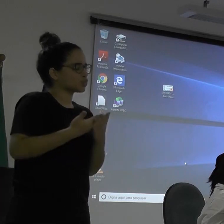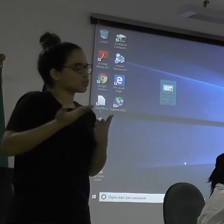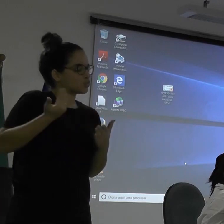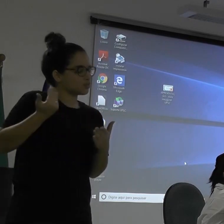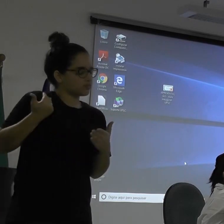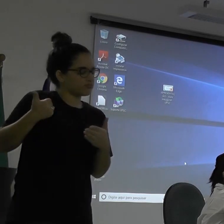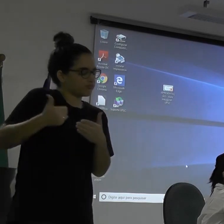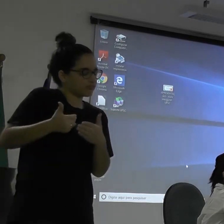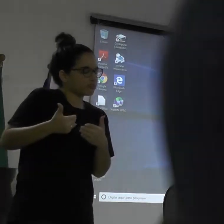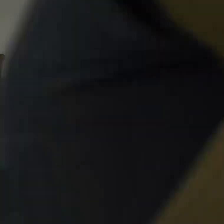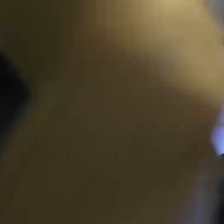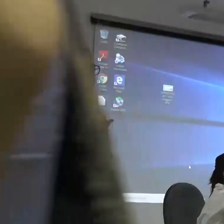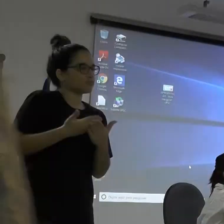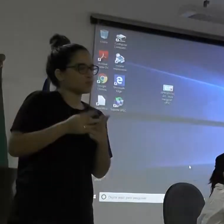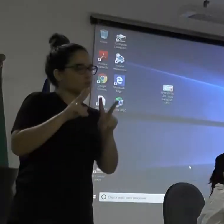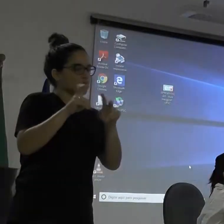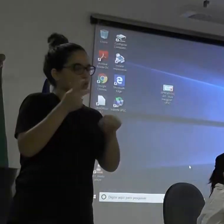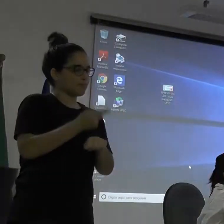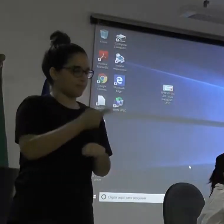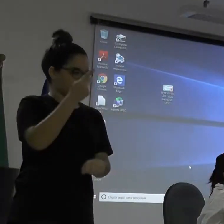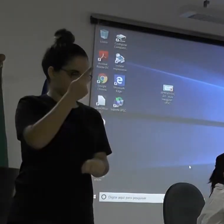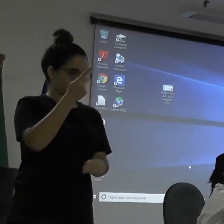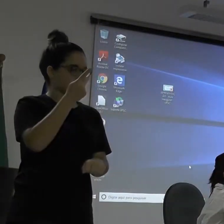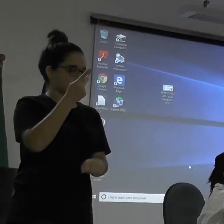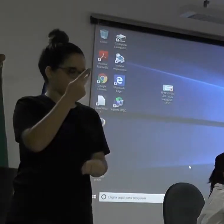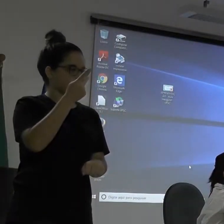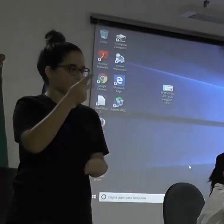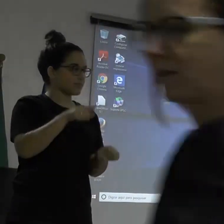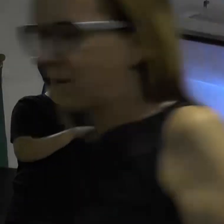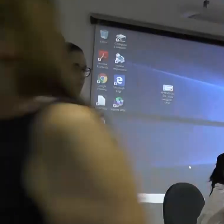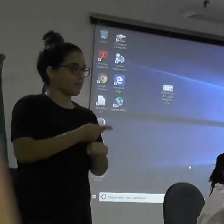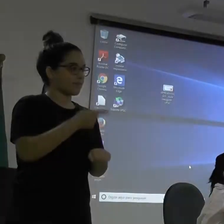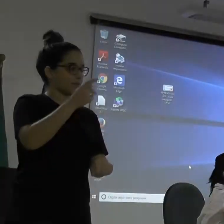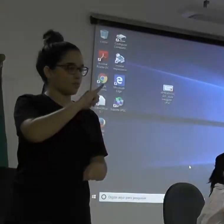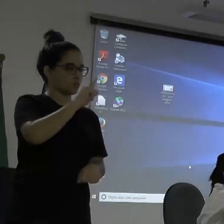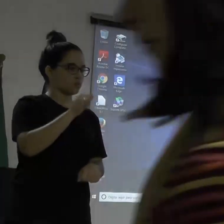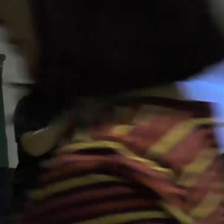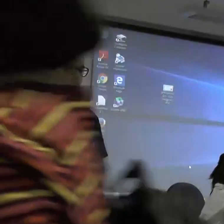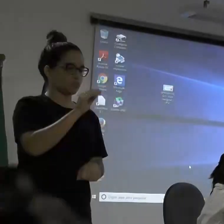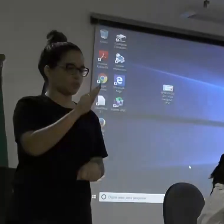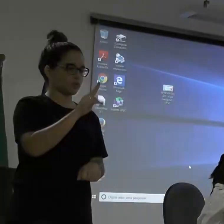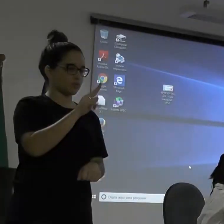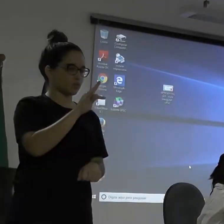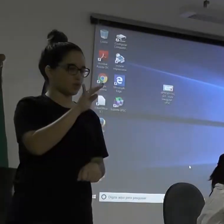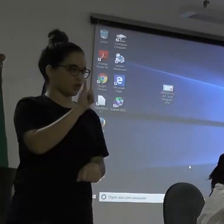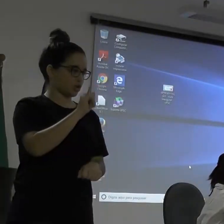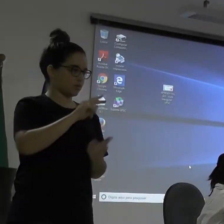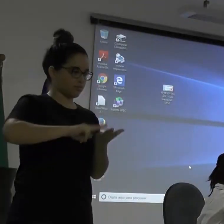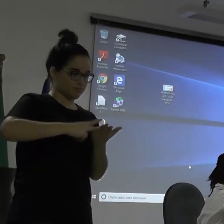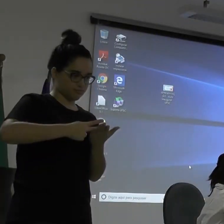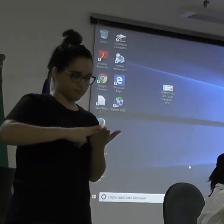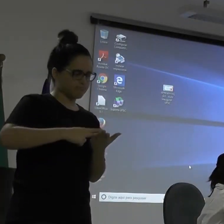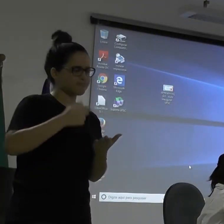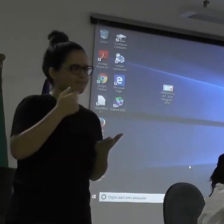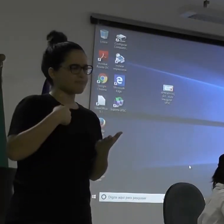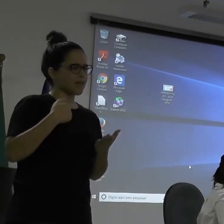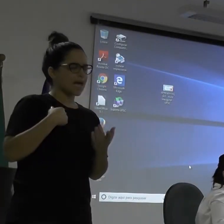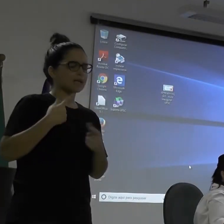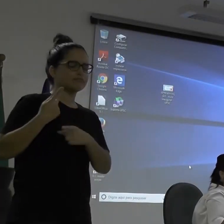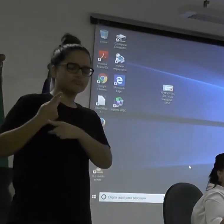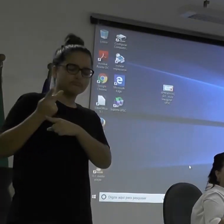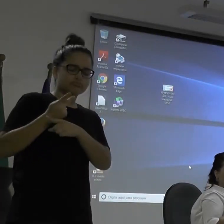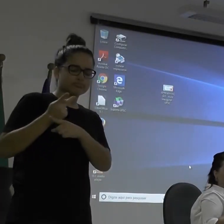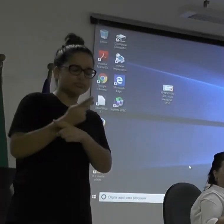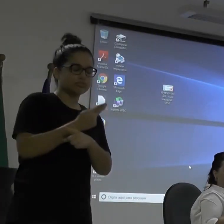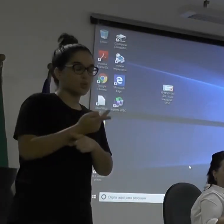recentemente dos premiados no Prêmio Jabuti de tradução. Eu estava dando uma olhada na lista desde que o